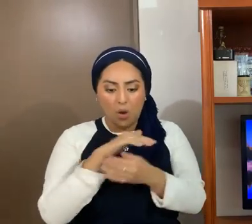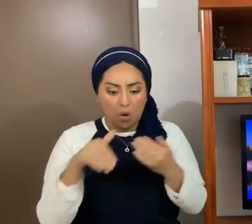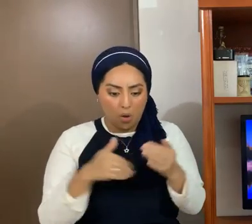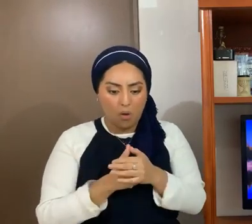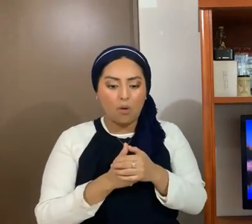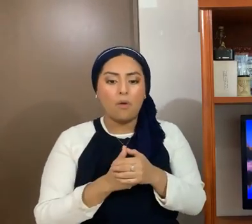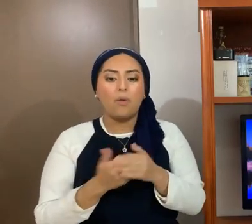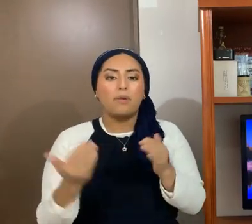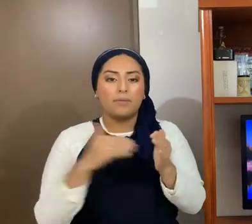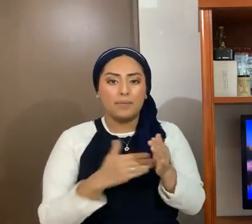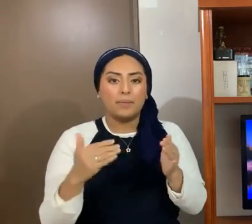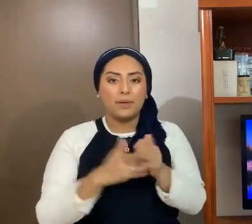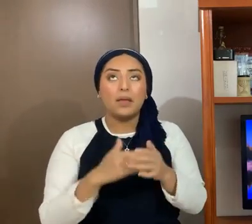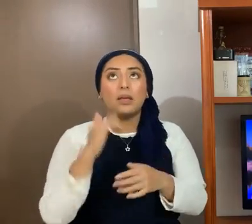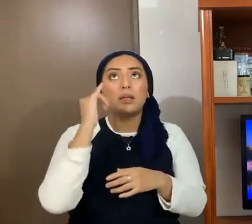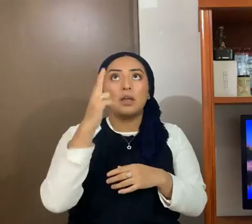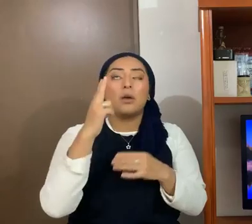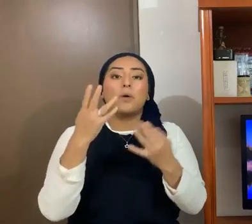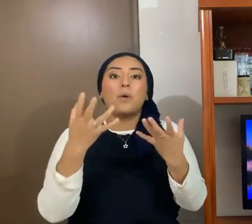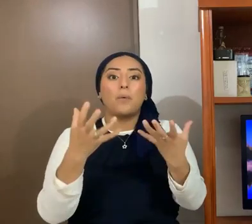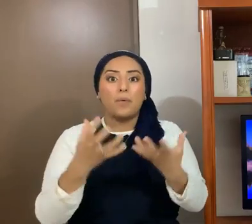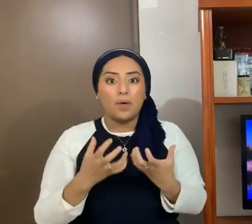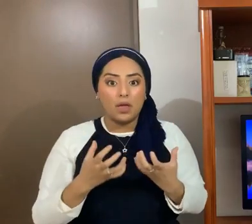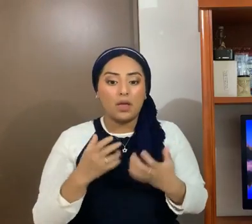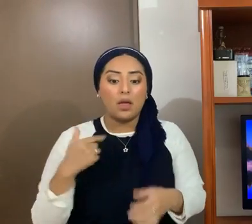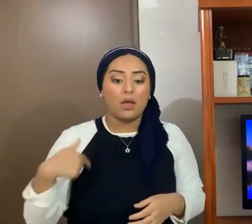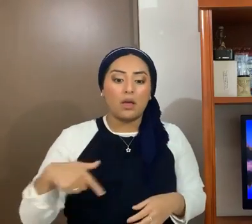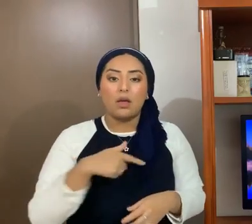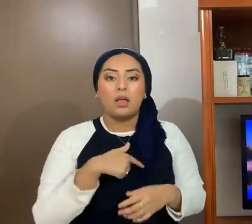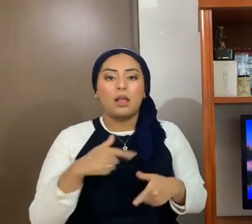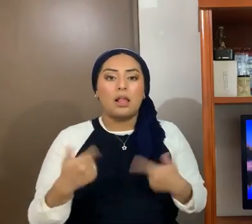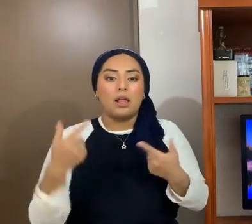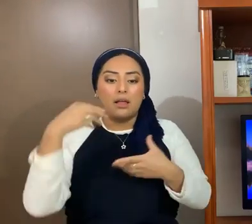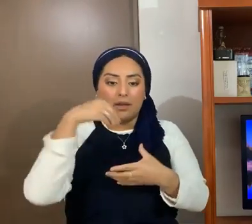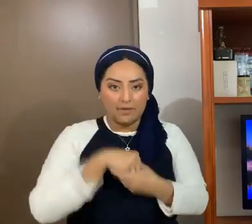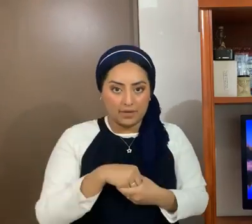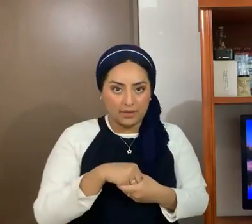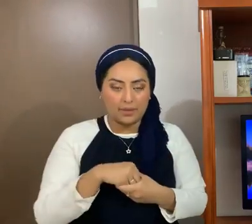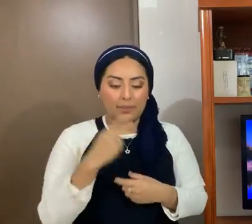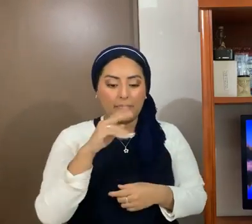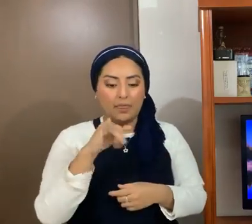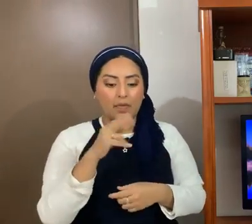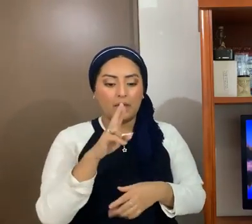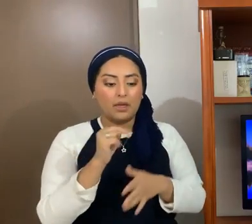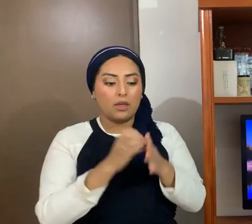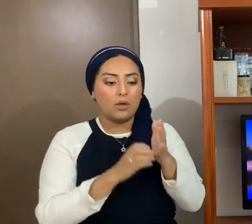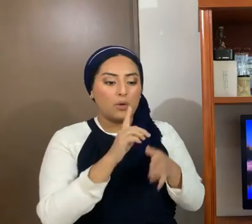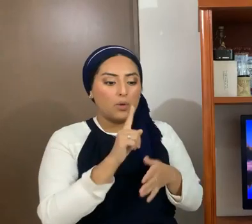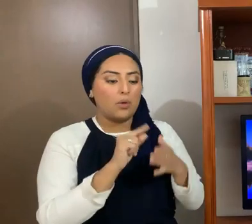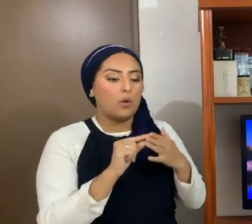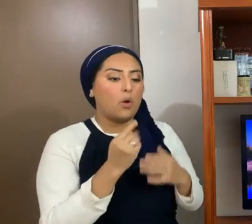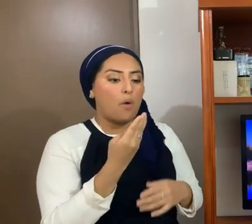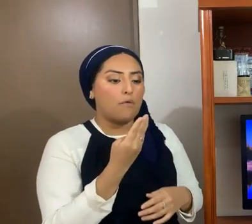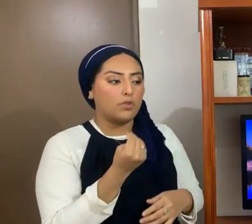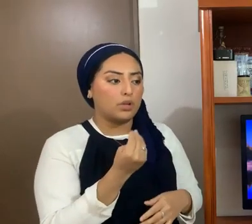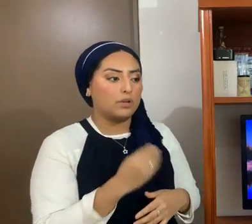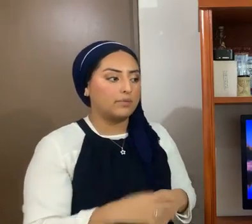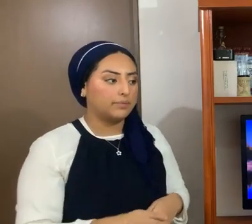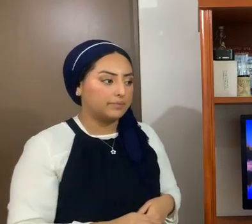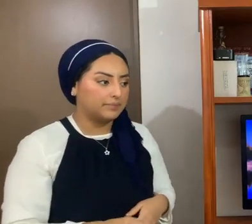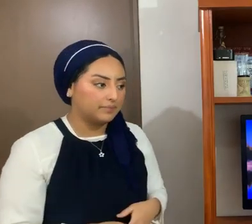va uniendo. Yahweh quiere habitar entre nosotros. Vamos a Juan 1.14. Juan